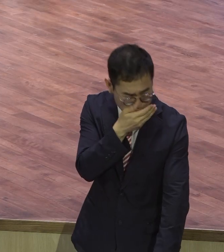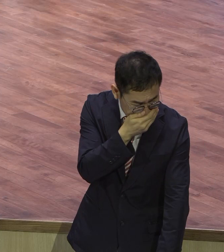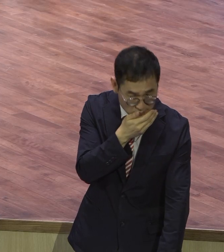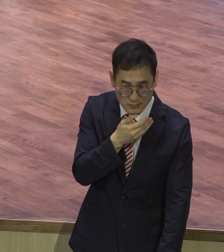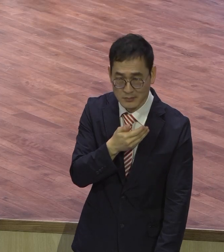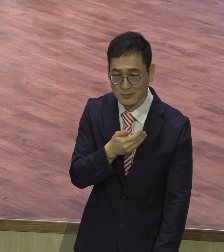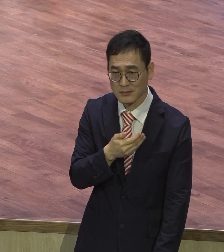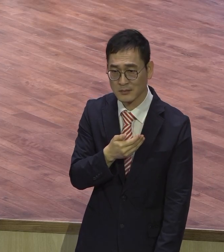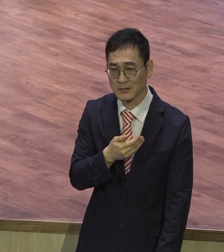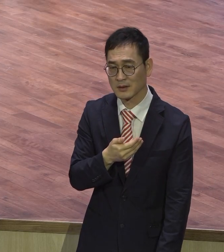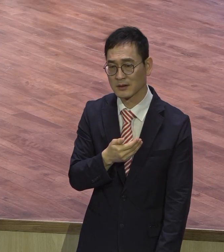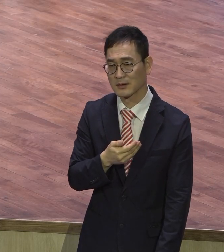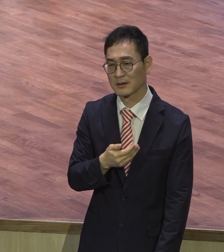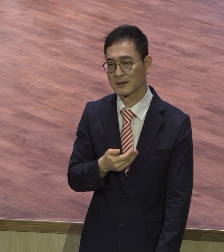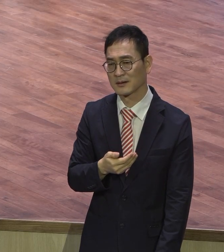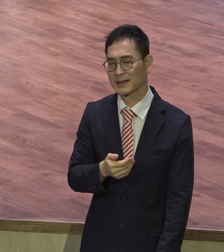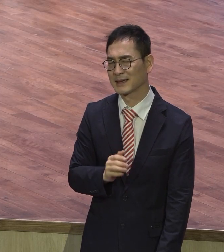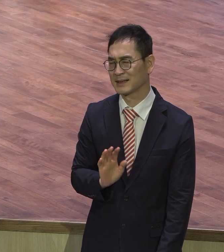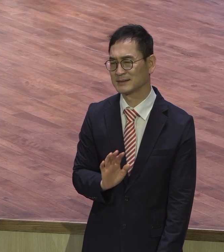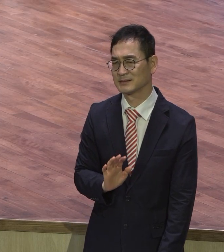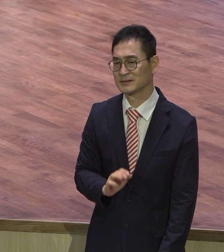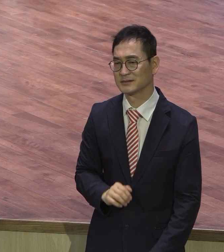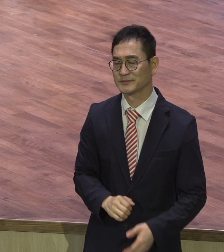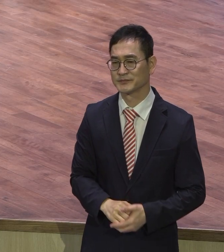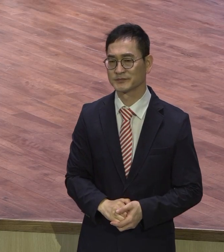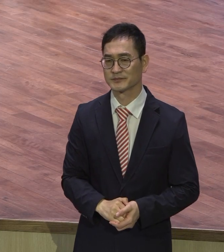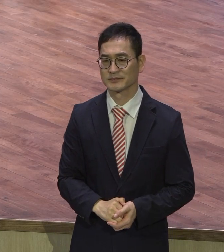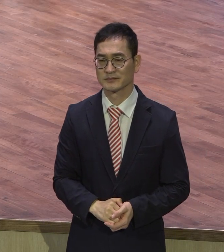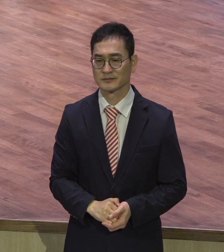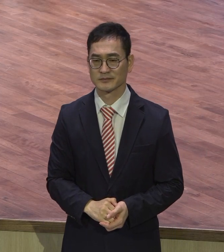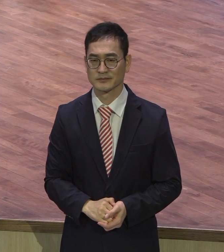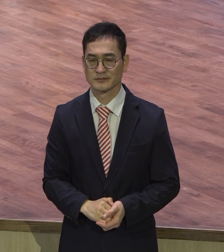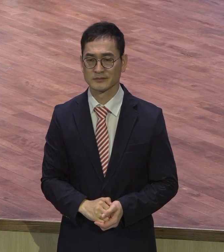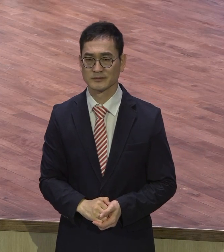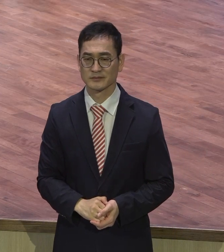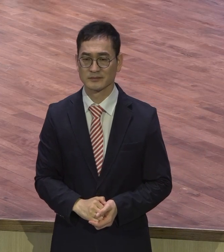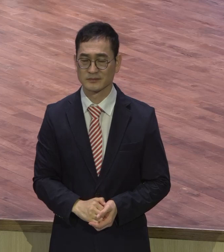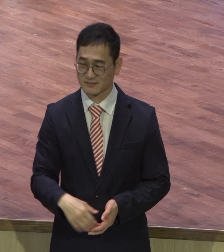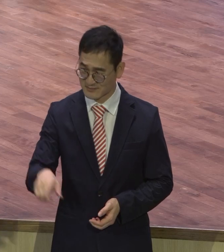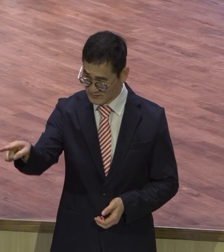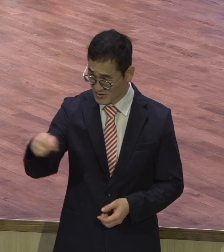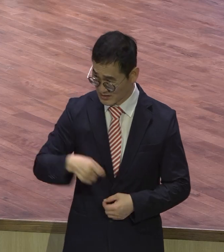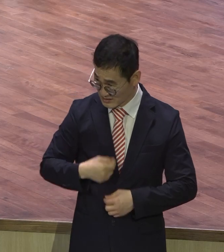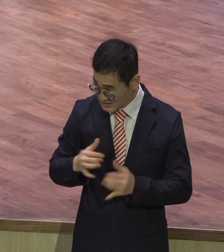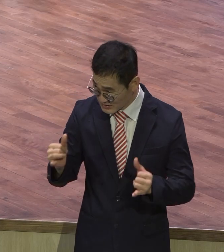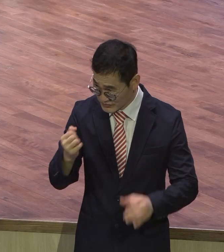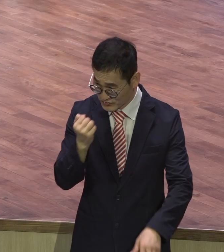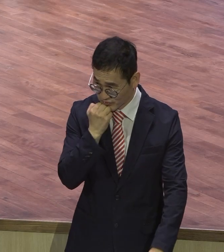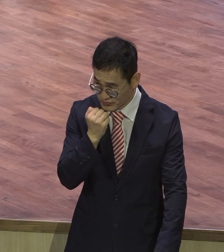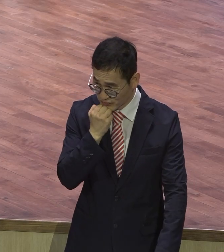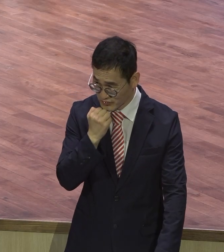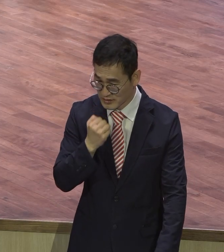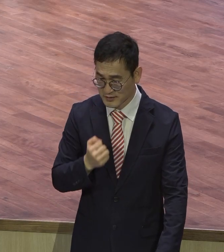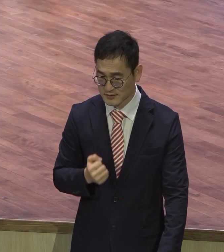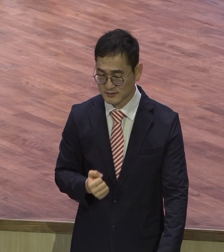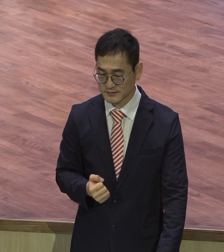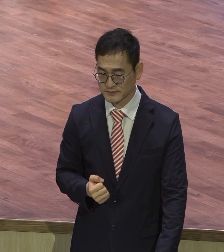예수님께서 하신 말씀은 어인이 있단 말씀이 아니에요. 너희들이 지금 크게 모르고 있다. 나는 너희들이 말하는